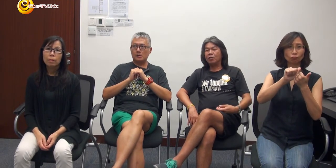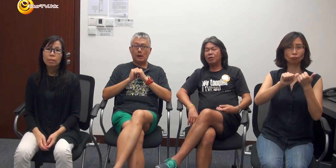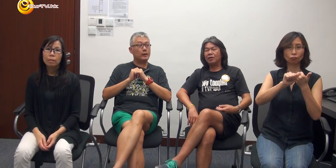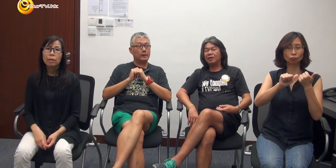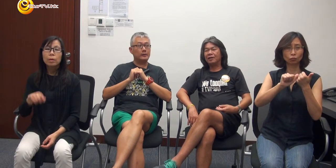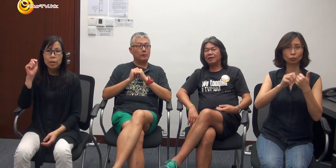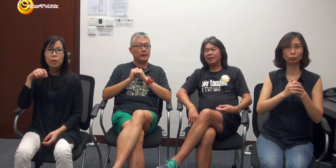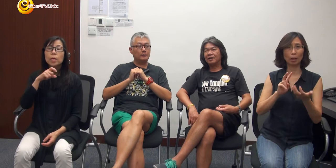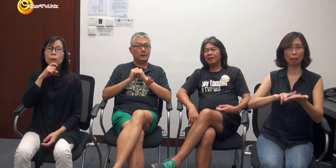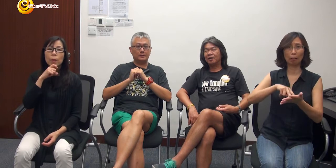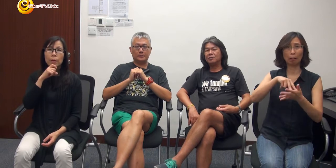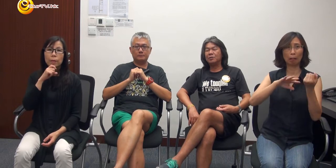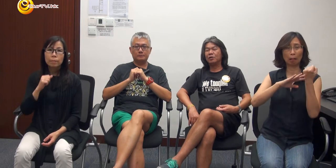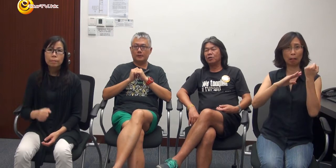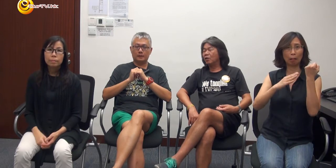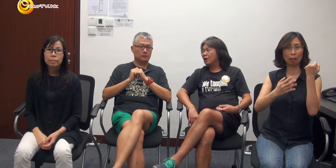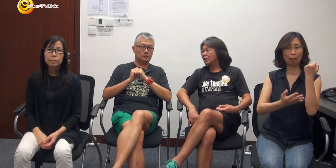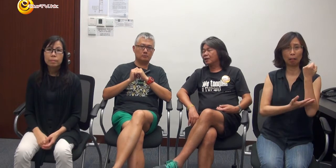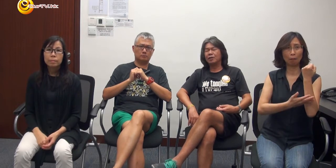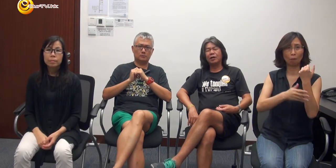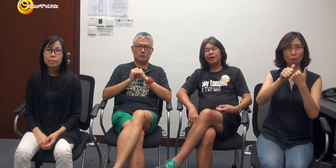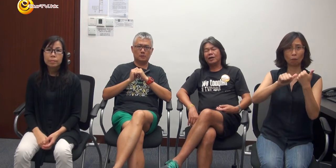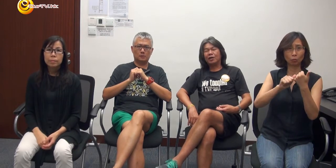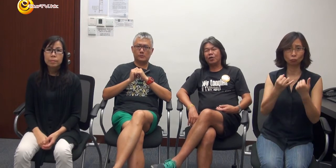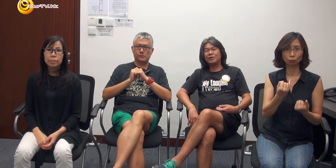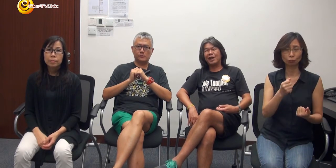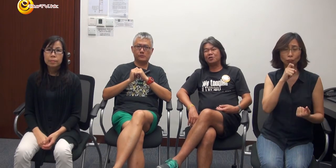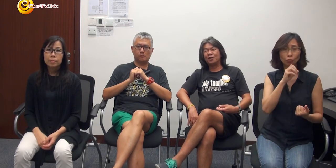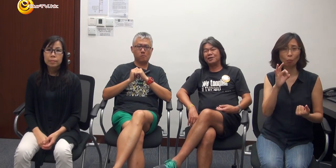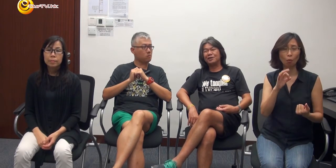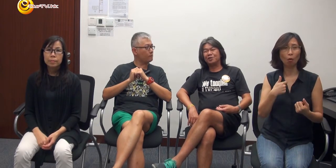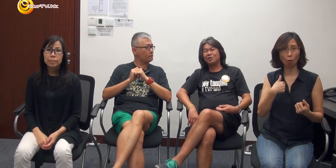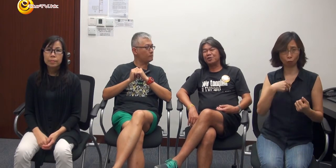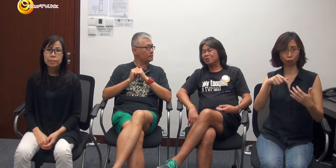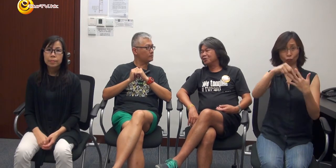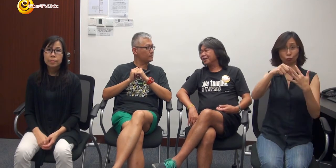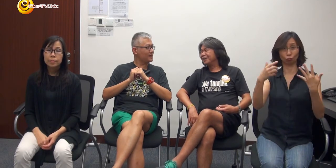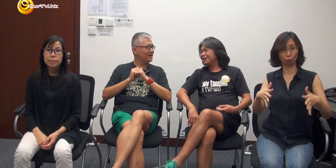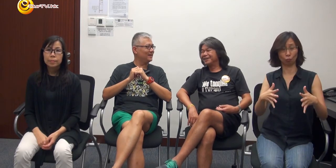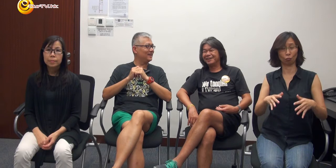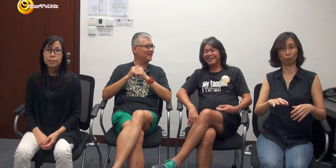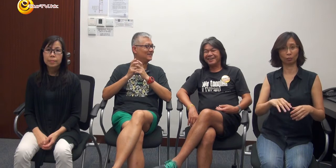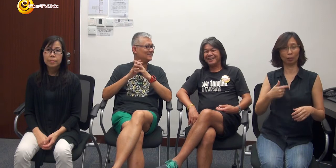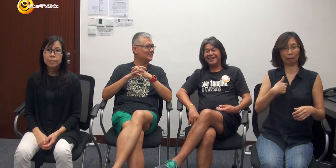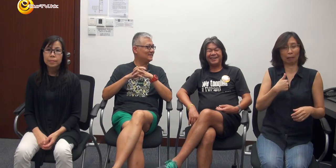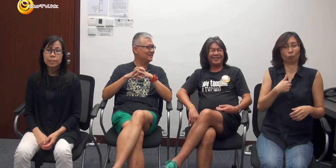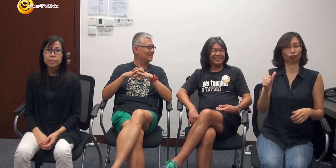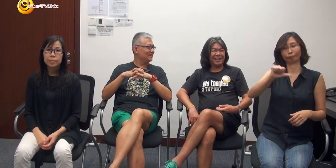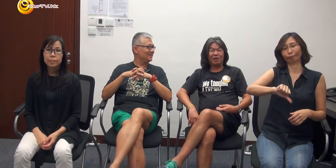有㗎，其實有㗎咁樣。 我唔知邊個做，而家決定嗰個。我嗰次競選嗰一次就落選嘅，即係由我哋